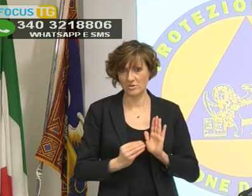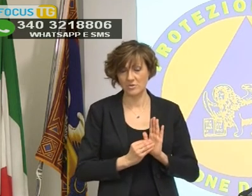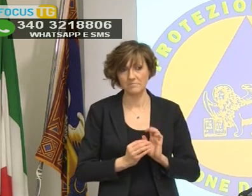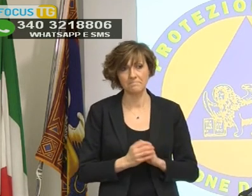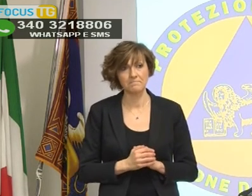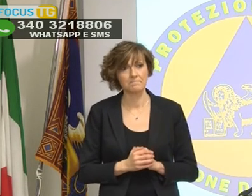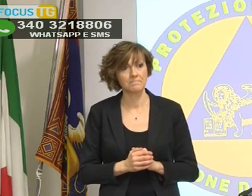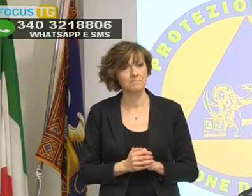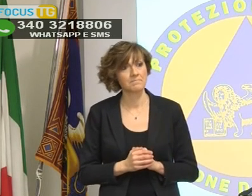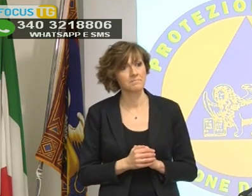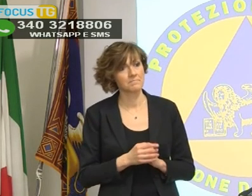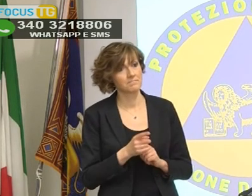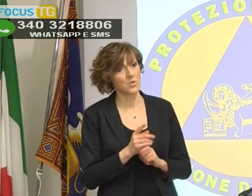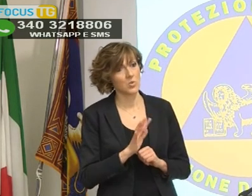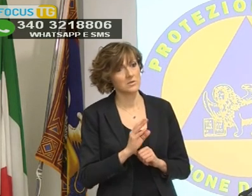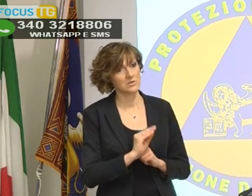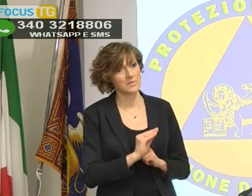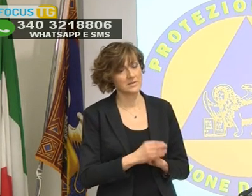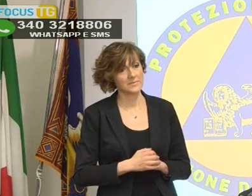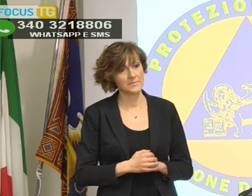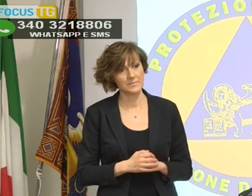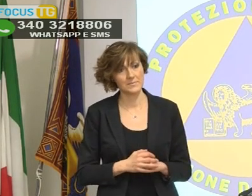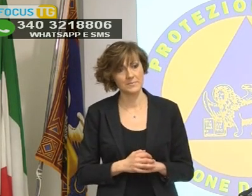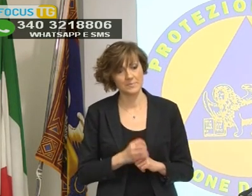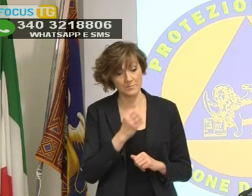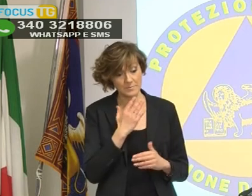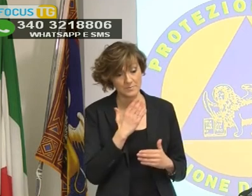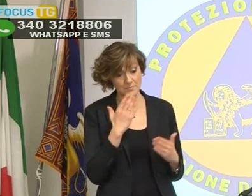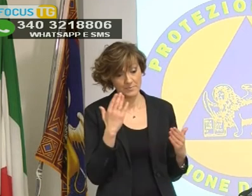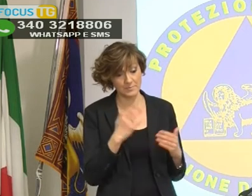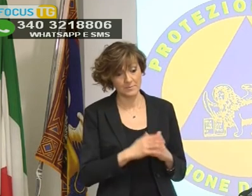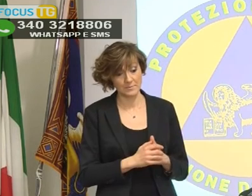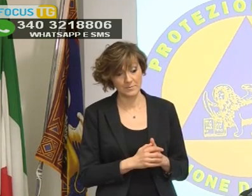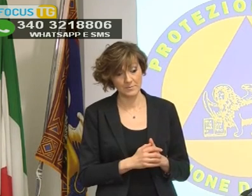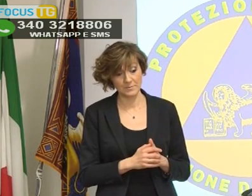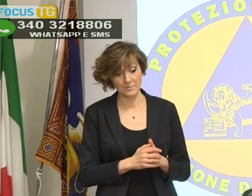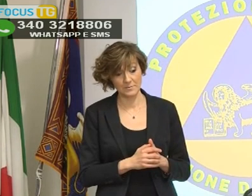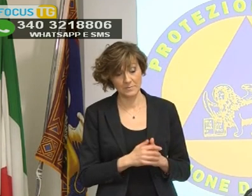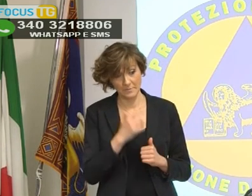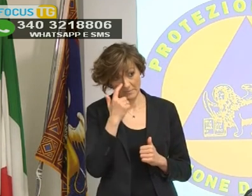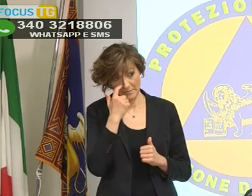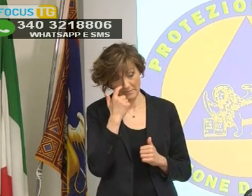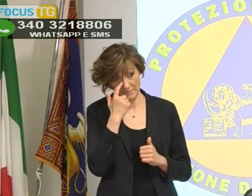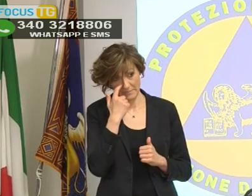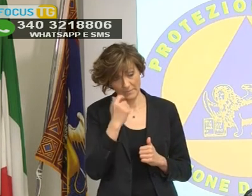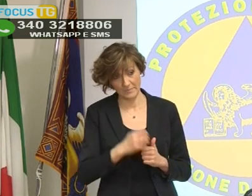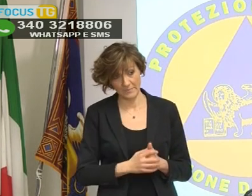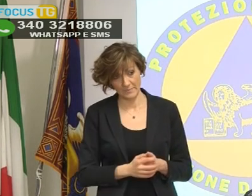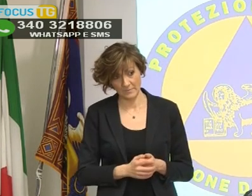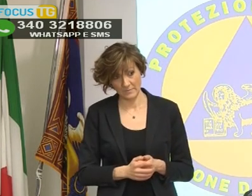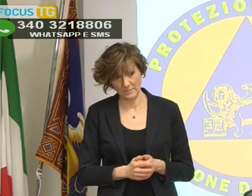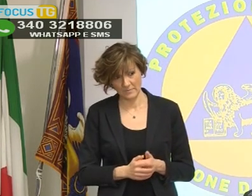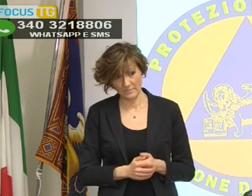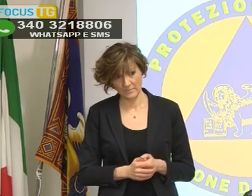Filippo? Sì, buongiorno Presidente. Ciao. Intanto, come dire,